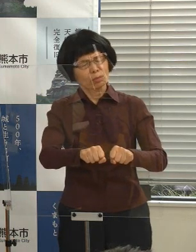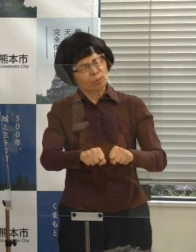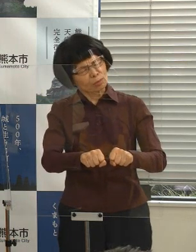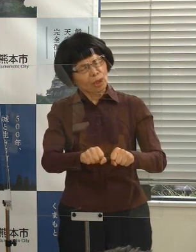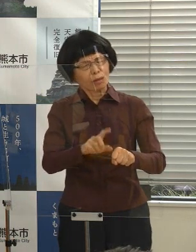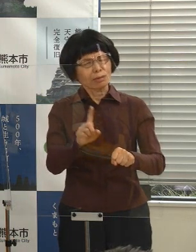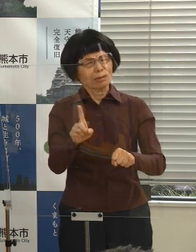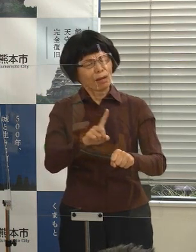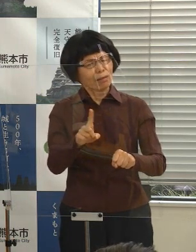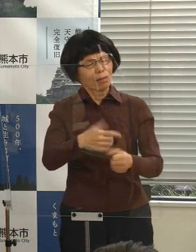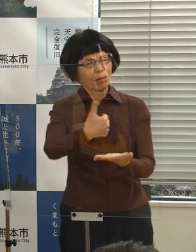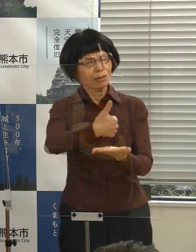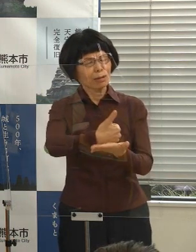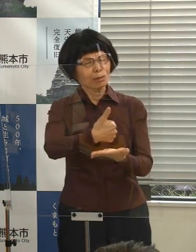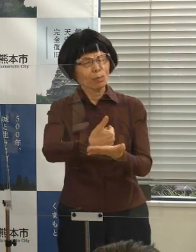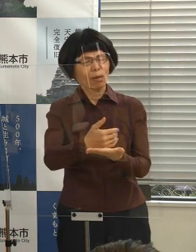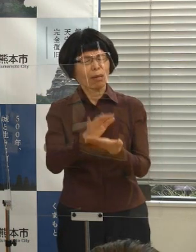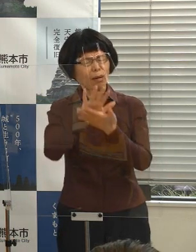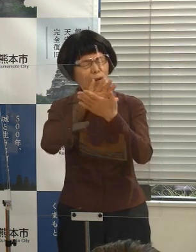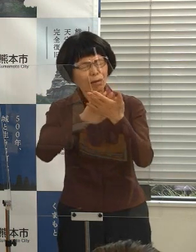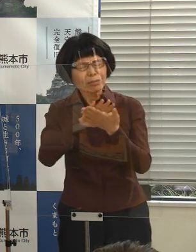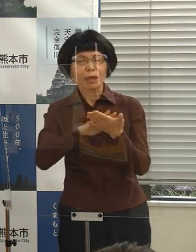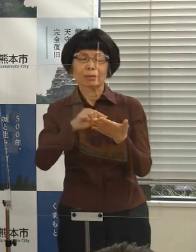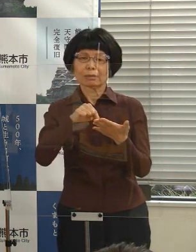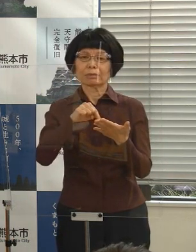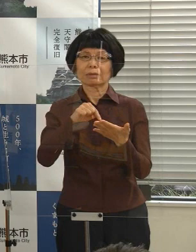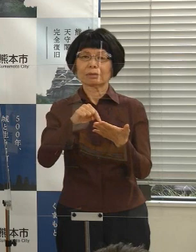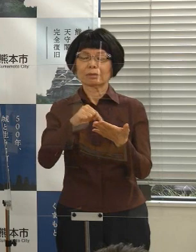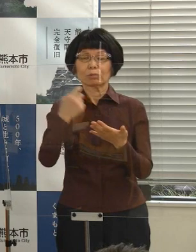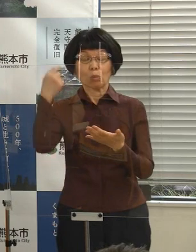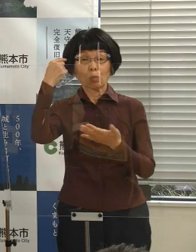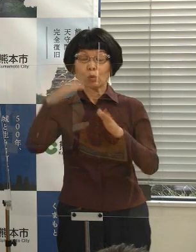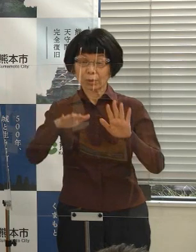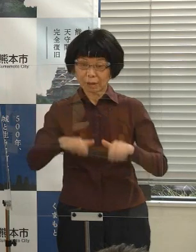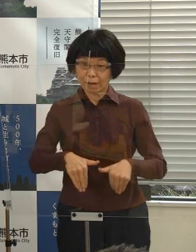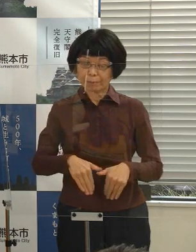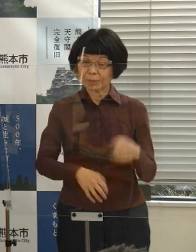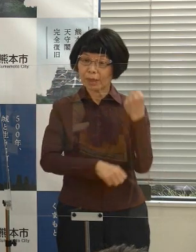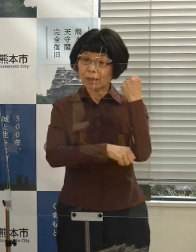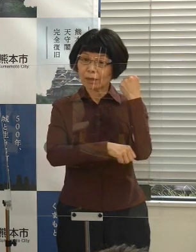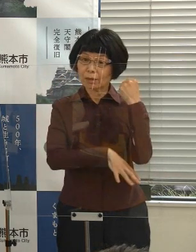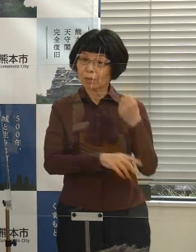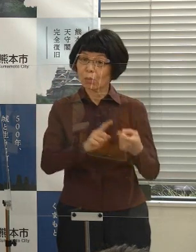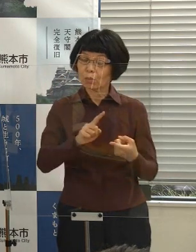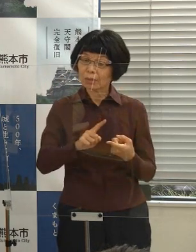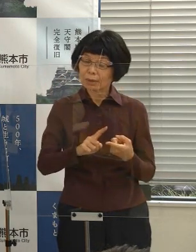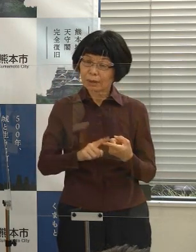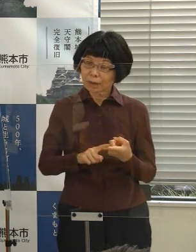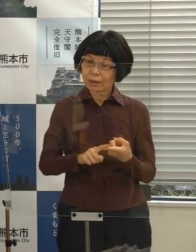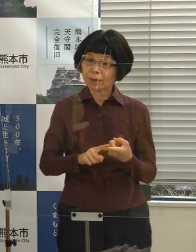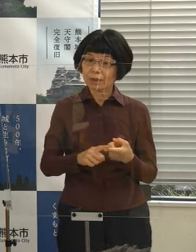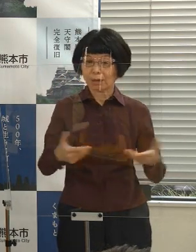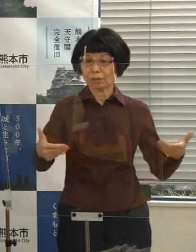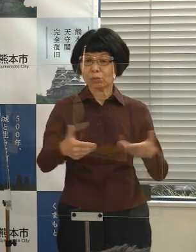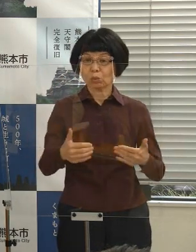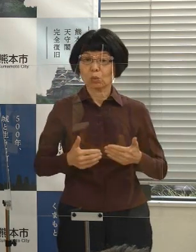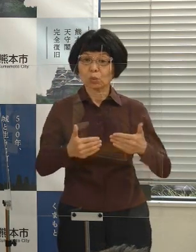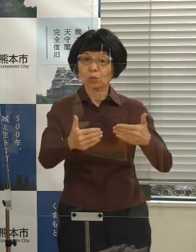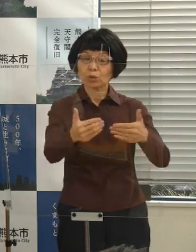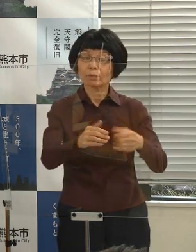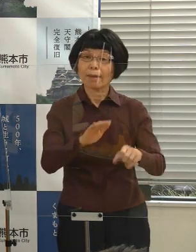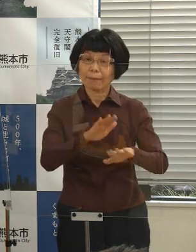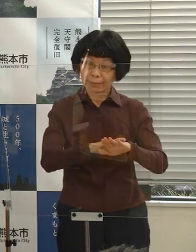な説明が多かったような印象を持っています。なんか基本的なそういったその、まあ、業務の進め方というですね、その例